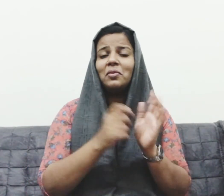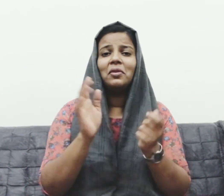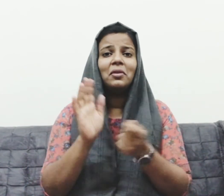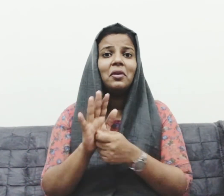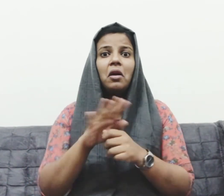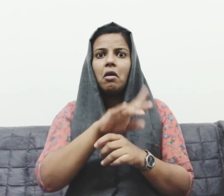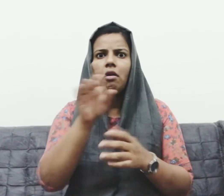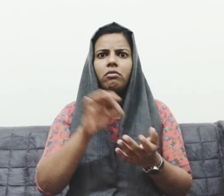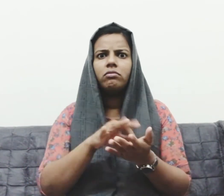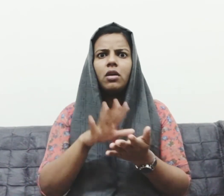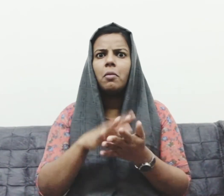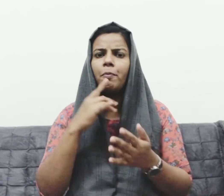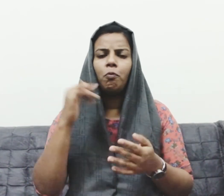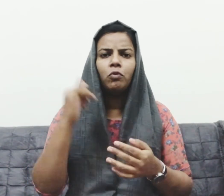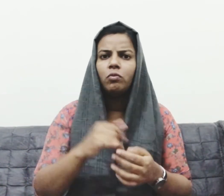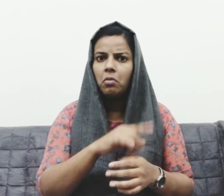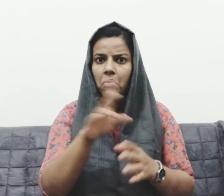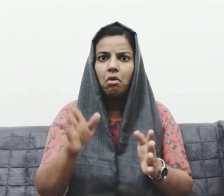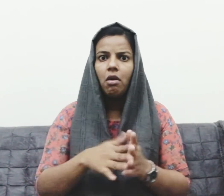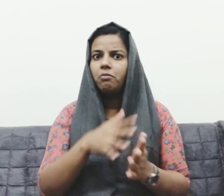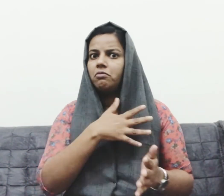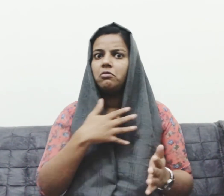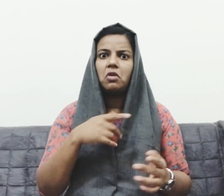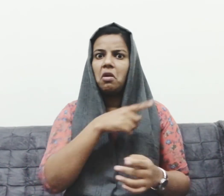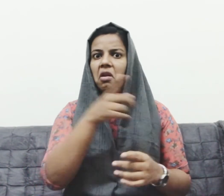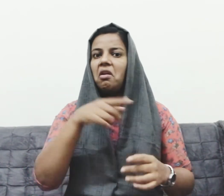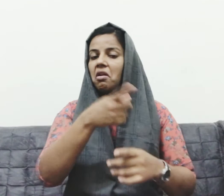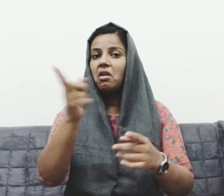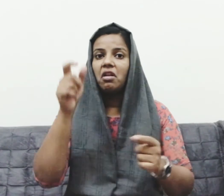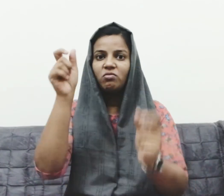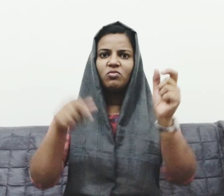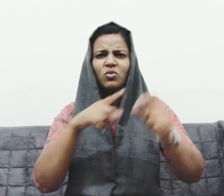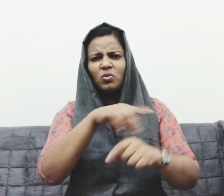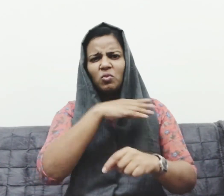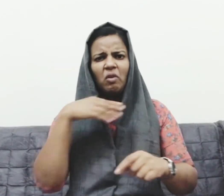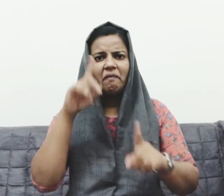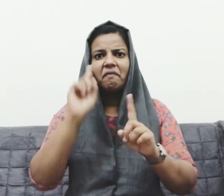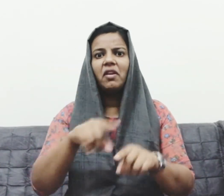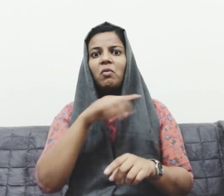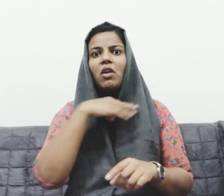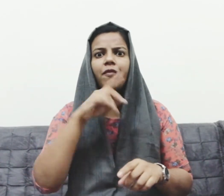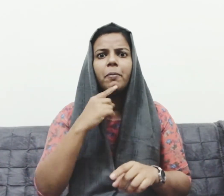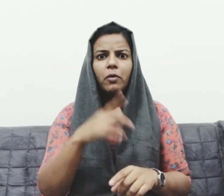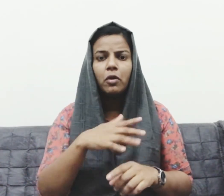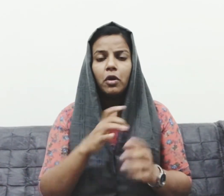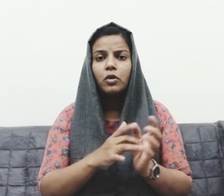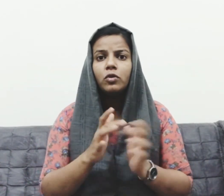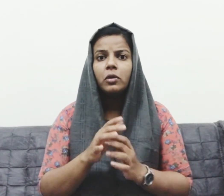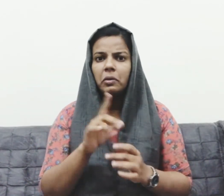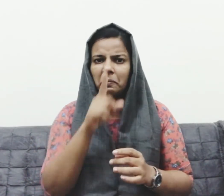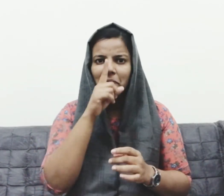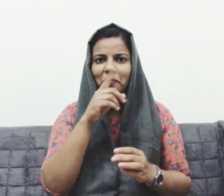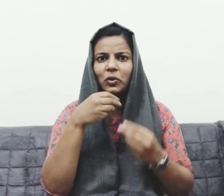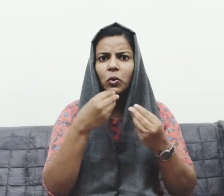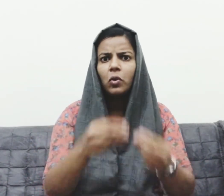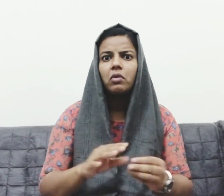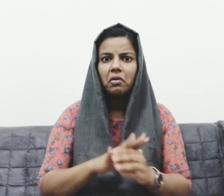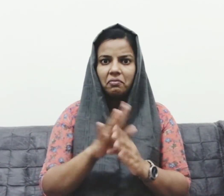ക്രൂശിക്കാൻ കൽപ്പന പുറപ്പെടുവിച്ച പീലാത്തോസിനോടോ, അല്ലെങ്കിൽ ക്രൂശിക്കുക എന്ന് ആർത്തു വിളിച്ച ആ ജനത്തോടോ, അല്ലെങ്കിൽ അവിടെ നിന്ന് പരിഹസിച്ചവരോടോ, എന്നാൽ